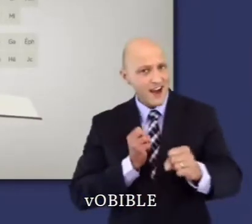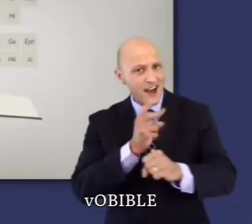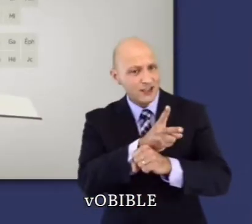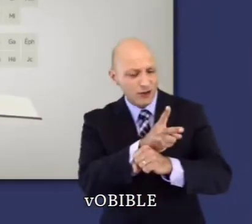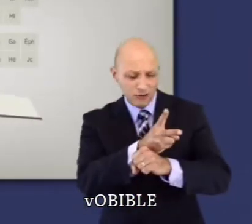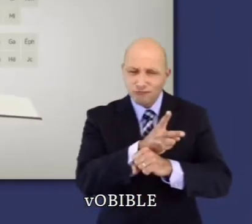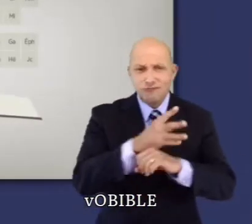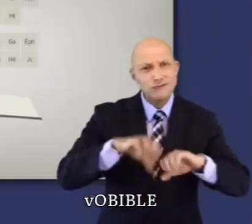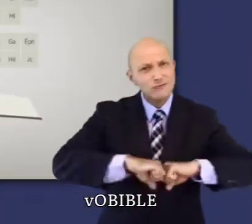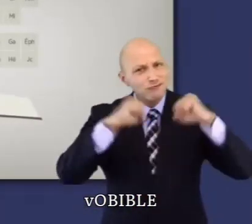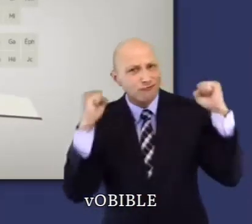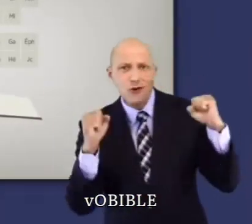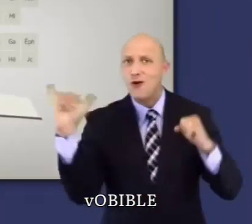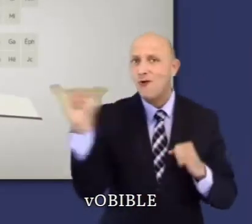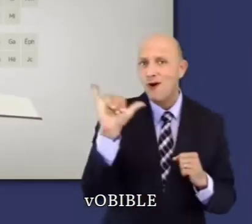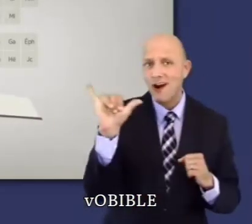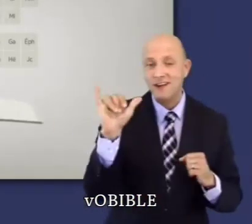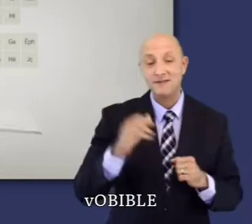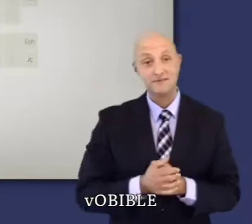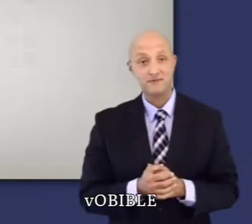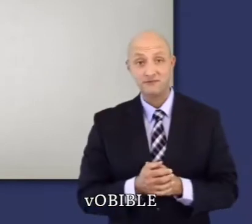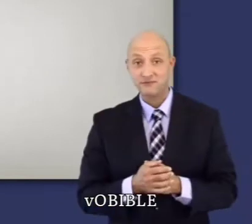Introduction au livre de l'Exode.